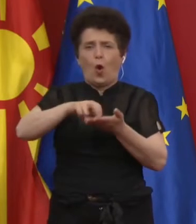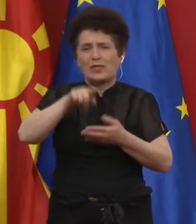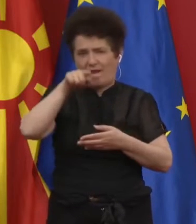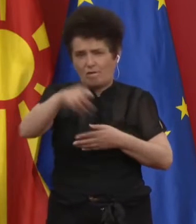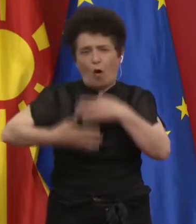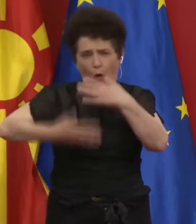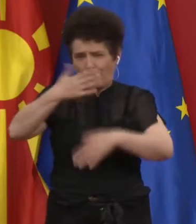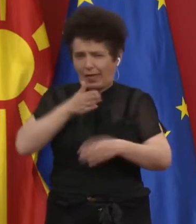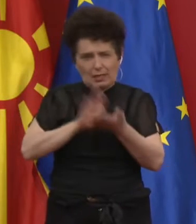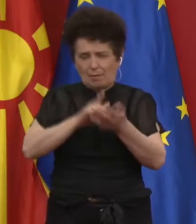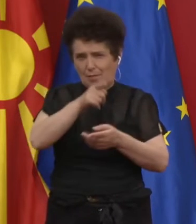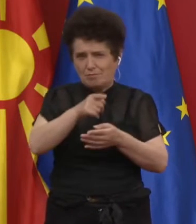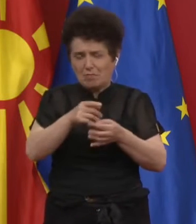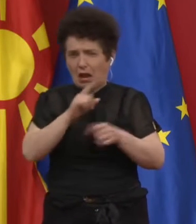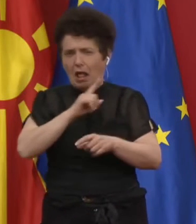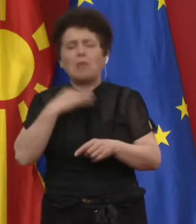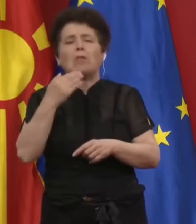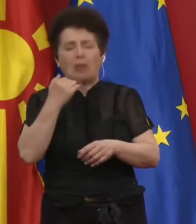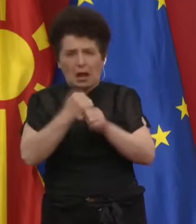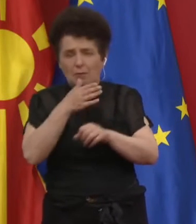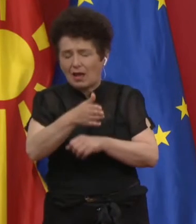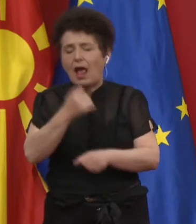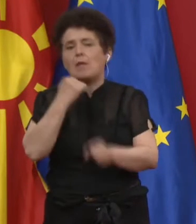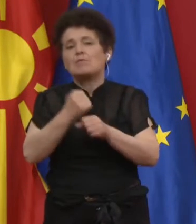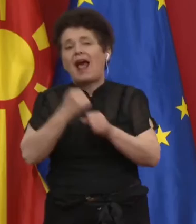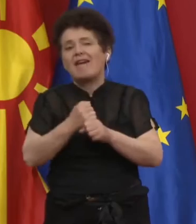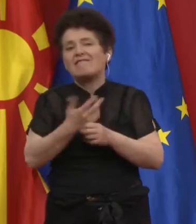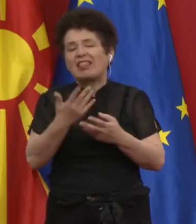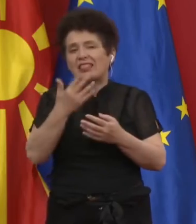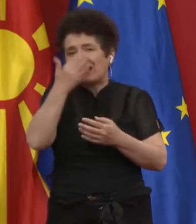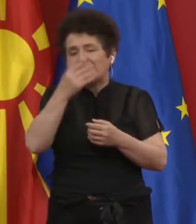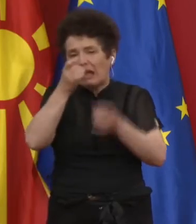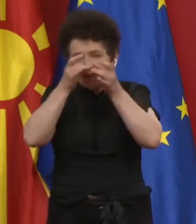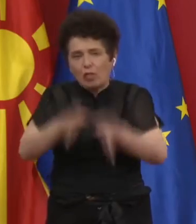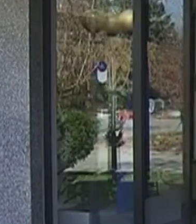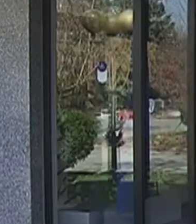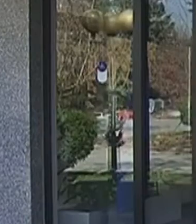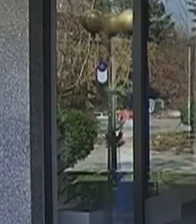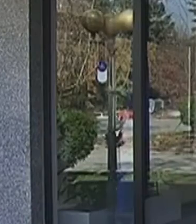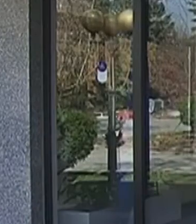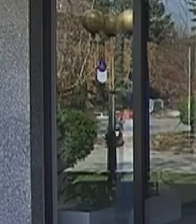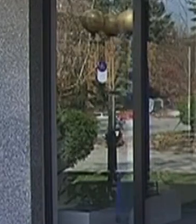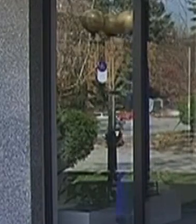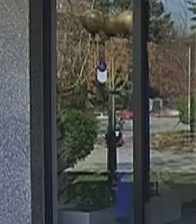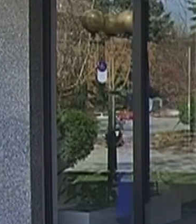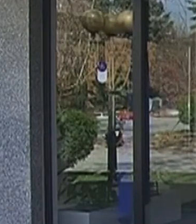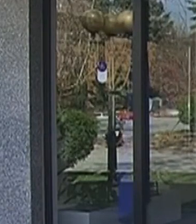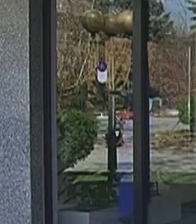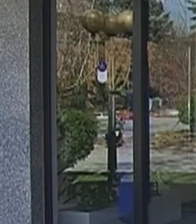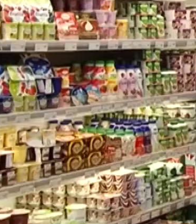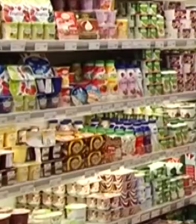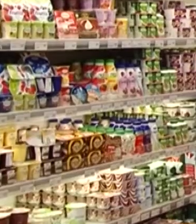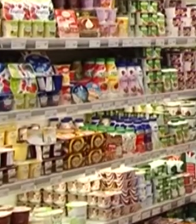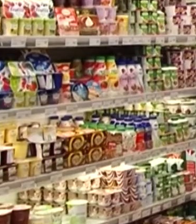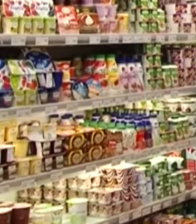таквите објекти, прават еден вид загрозување и на нивните семејства. Инспекторите од Агенцијата за храна и